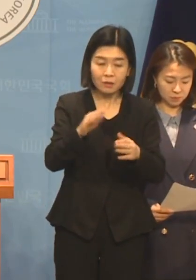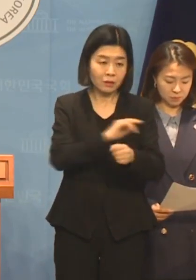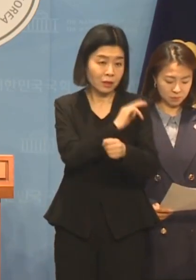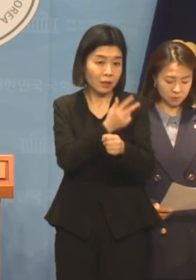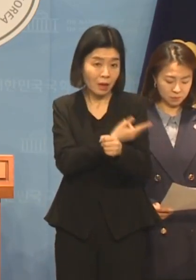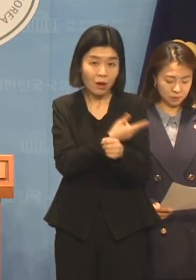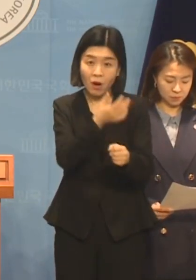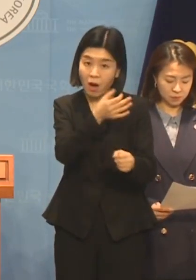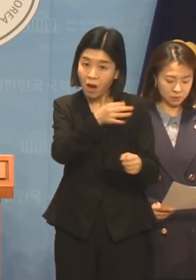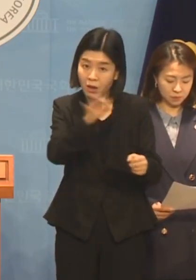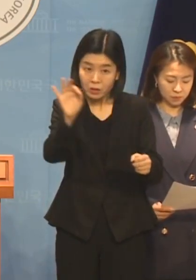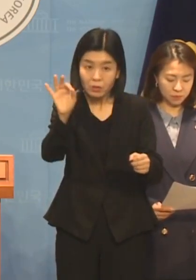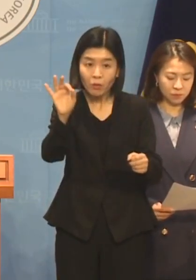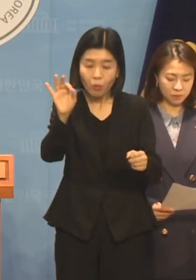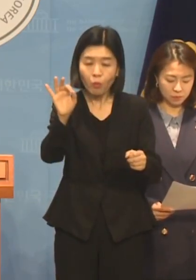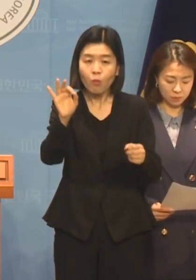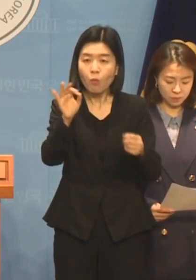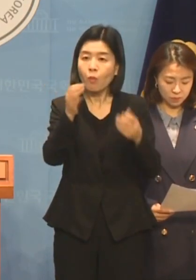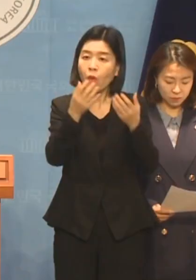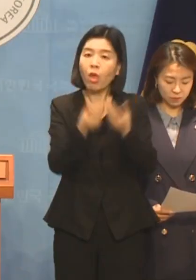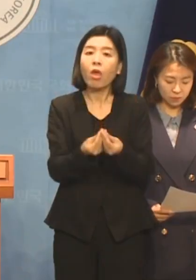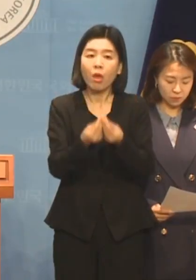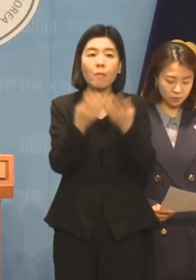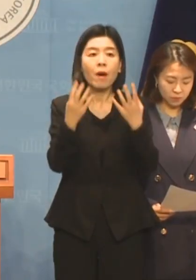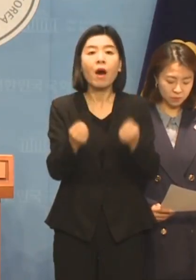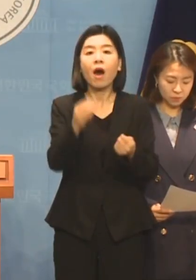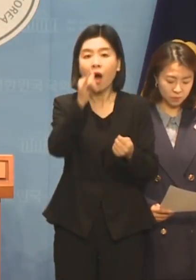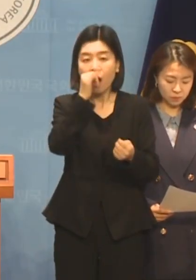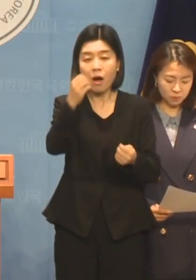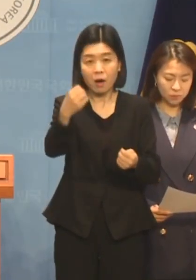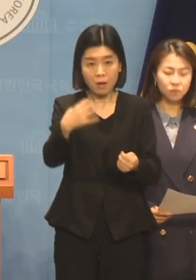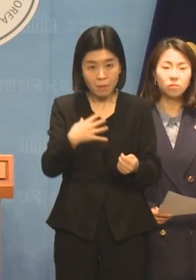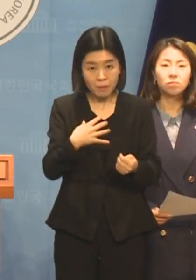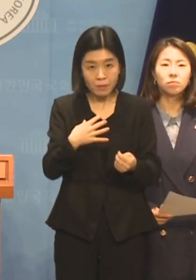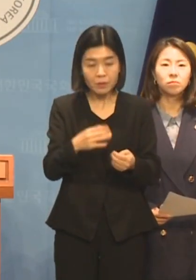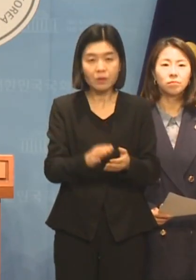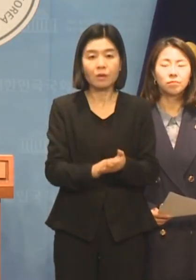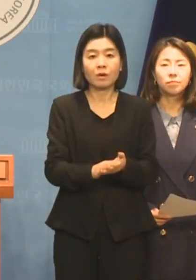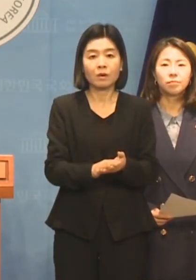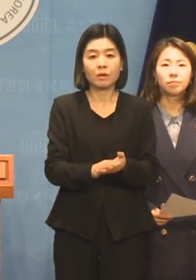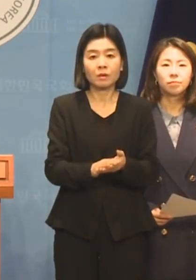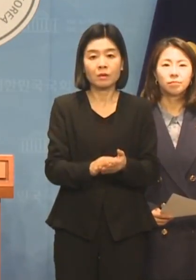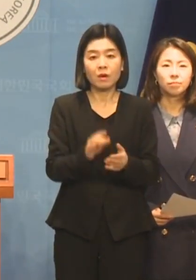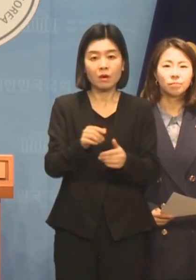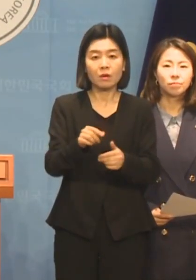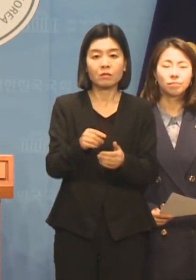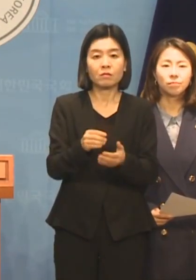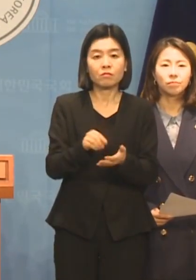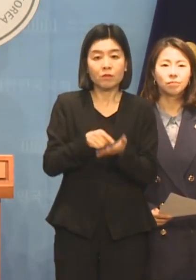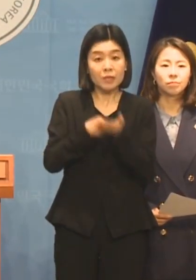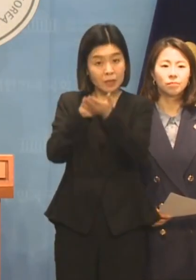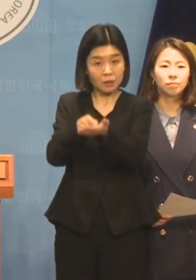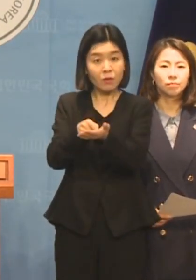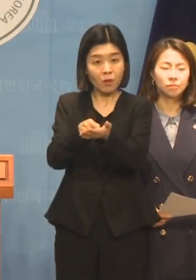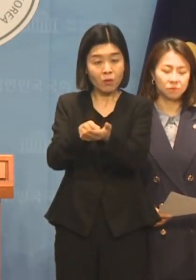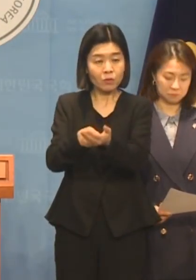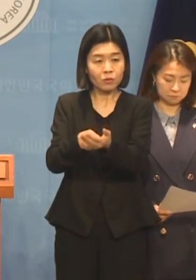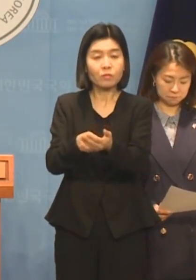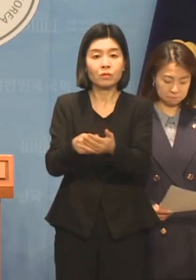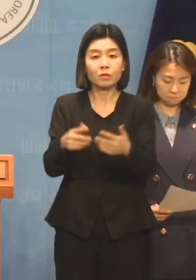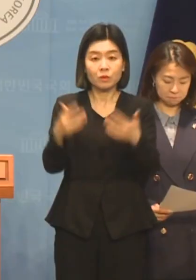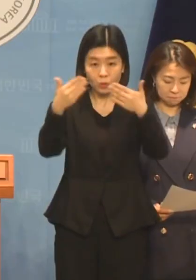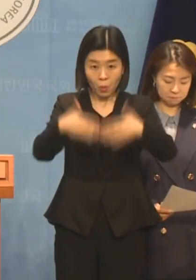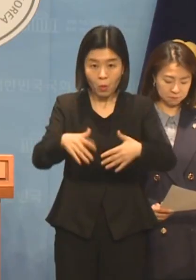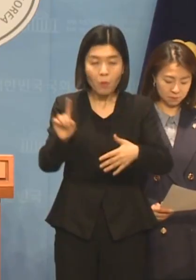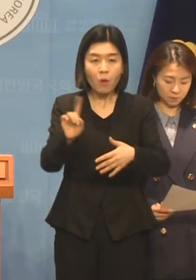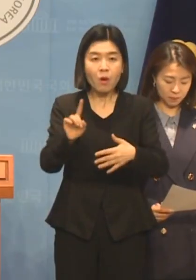한 사례는 상당히 많다. 그리고 응시 자격 요건 변경, 전공을 변경했지 않습니까?